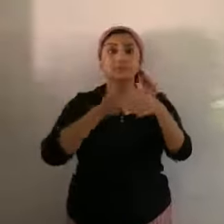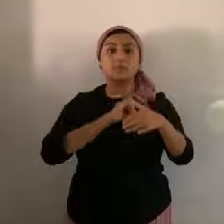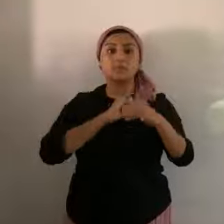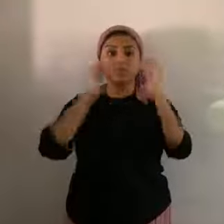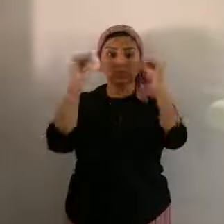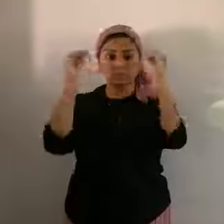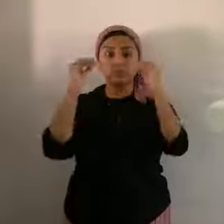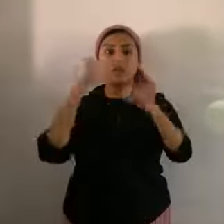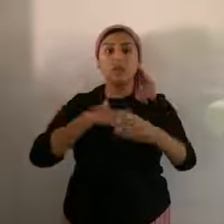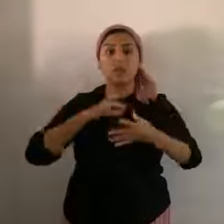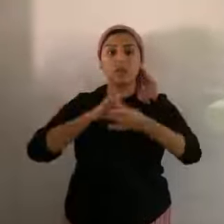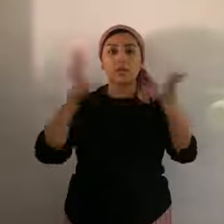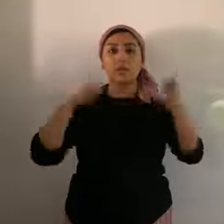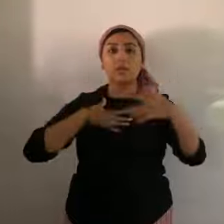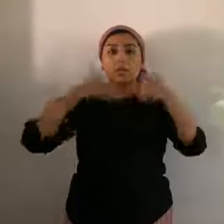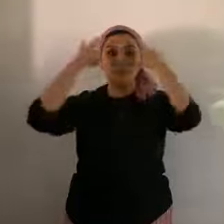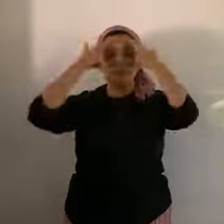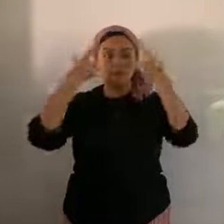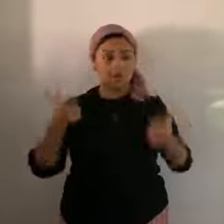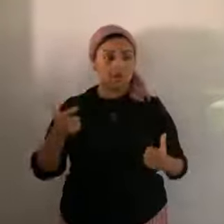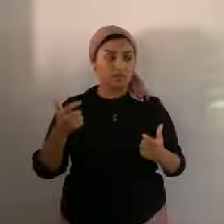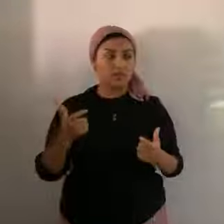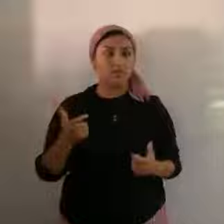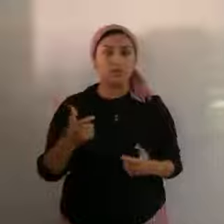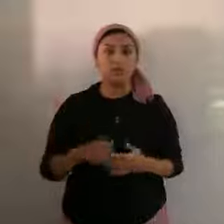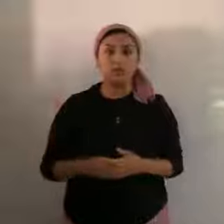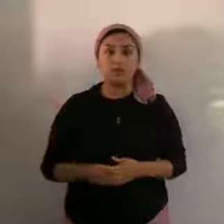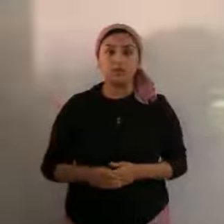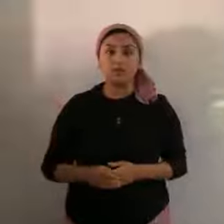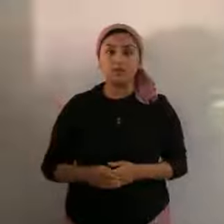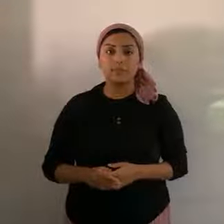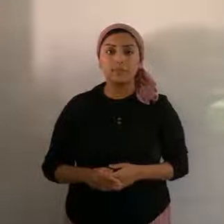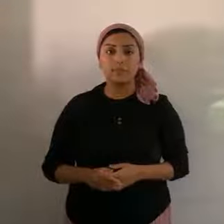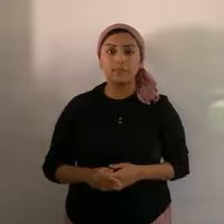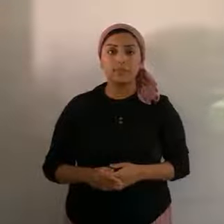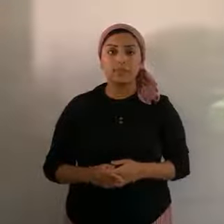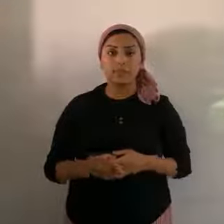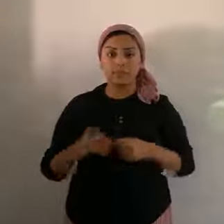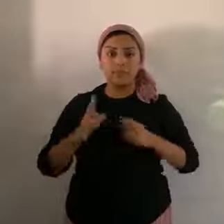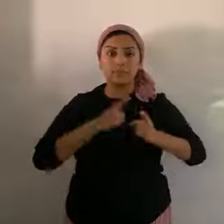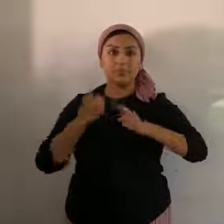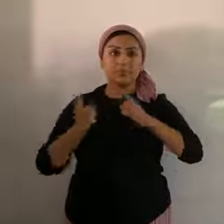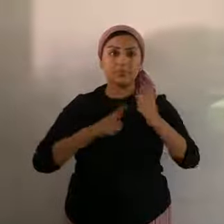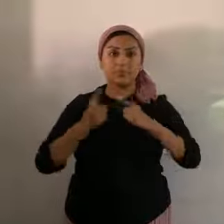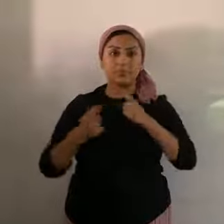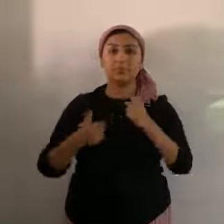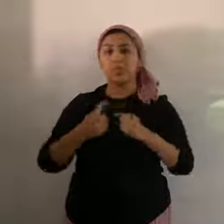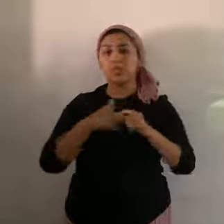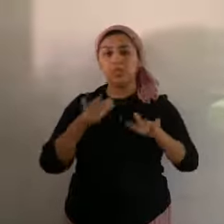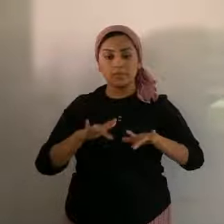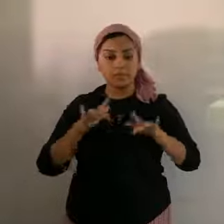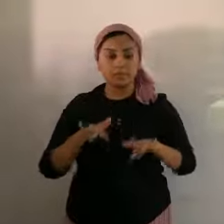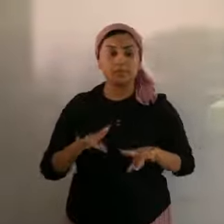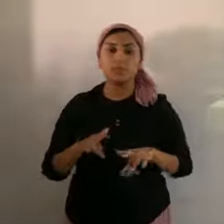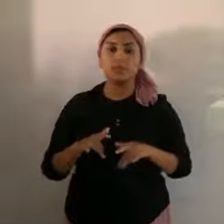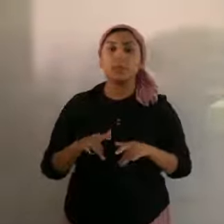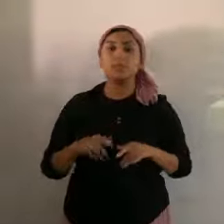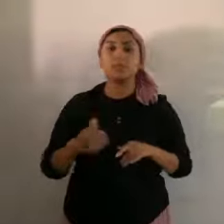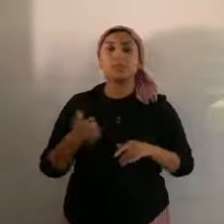yo renuncio a mi orgullo. Renuncio a mi orgullo, al rechazo, a la autocompasión, a la justificación,